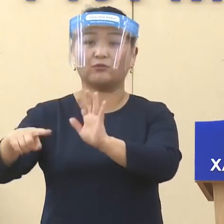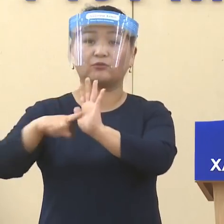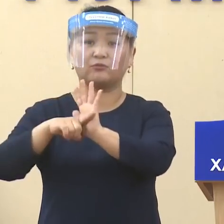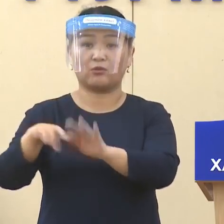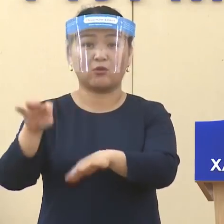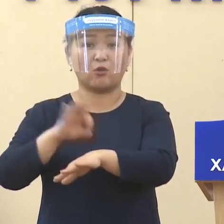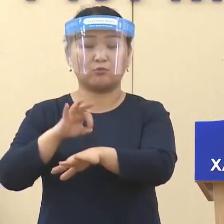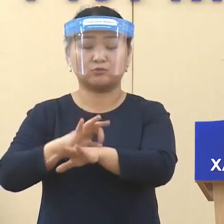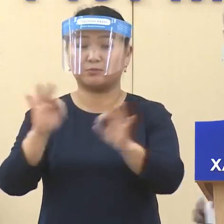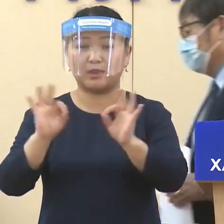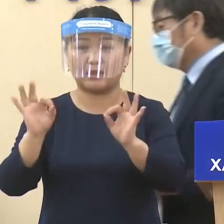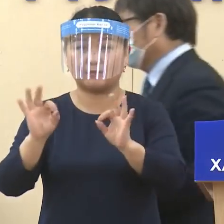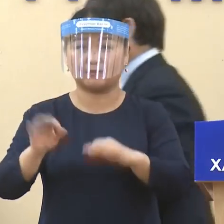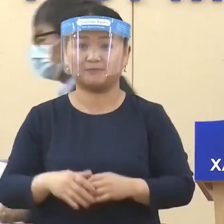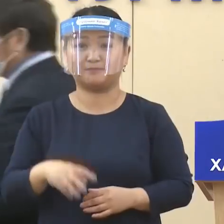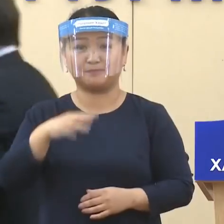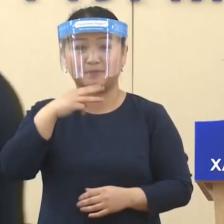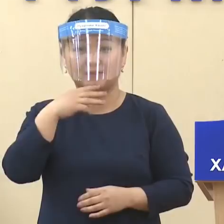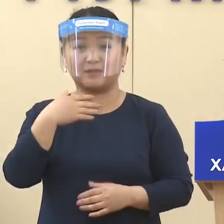Баярлалаа.